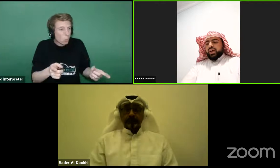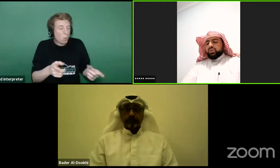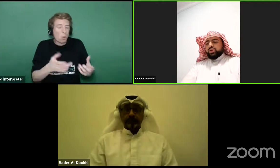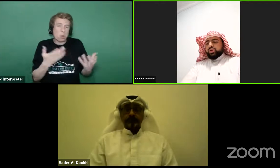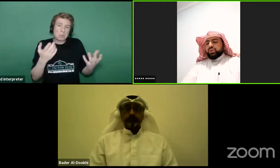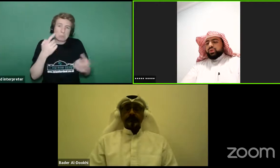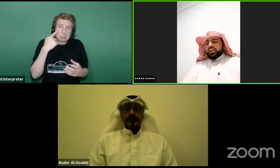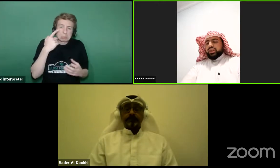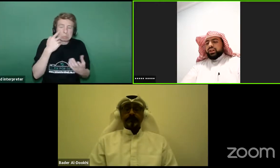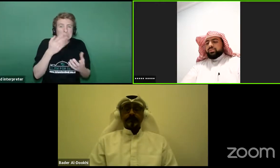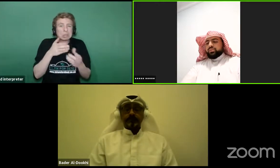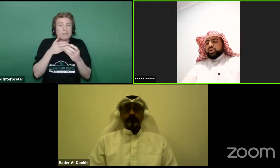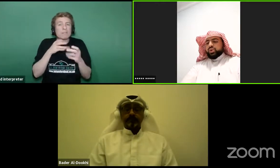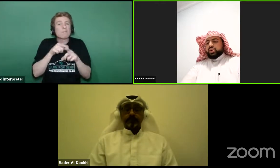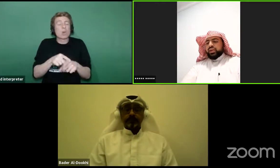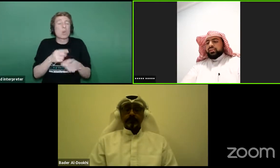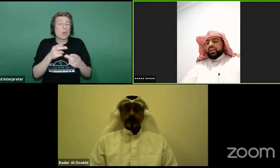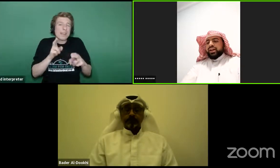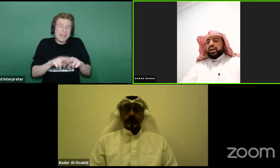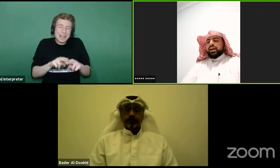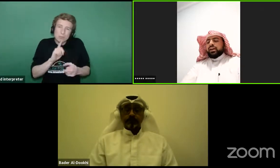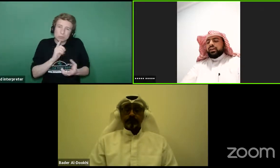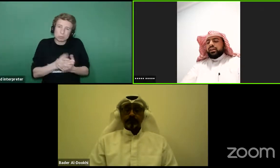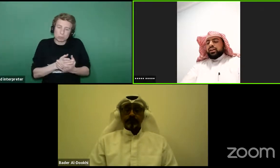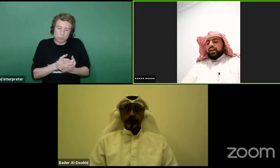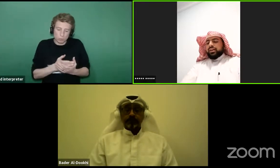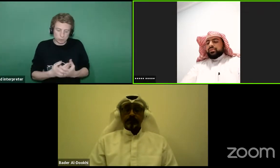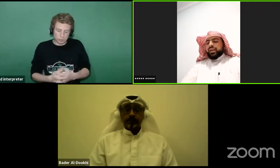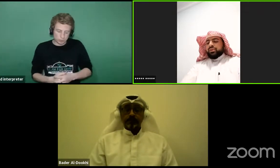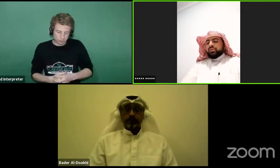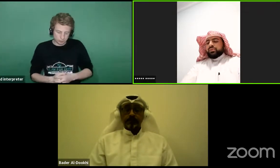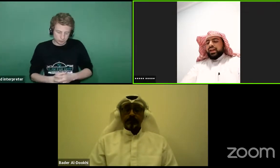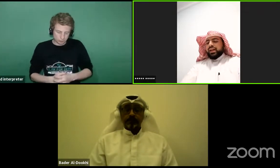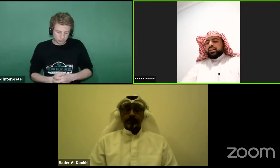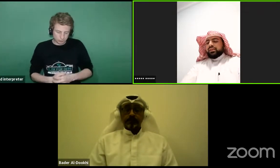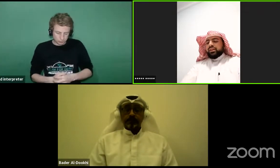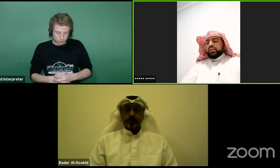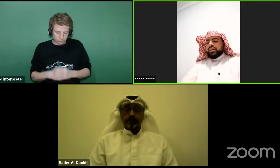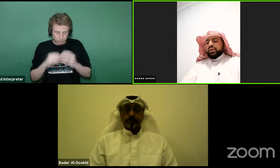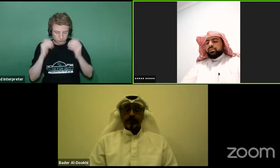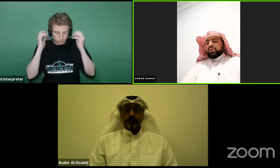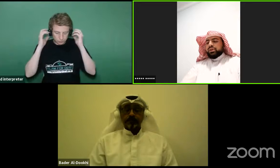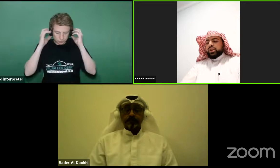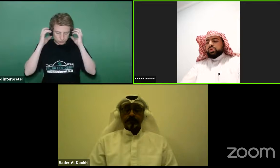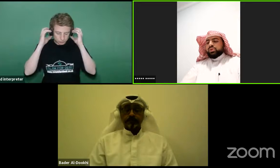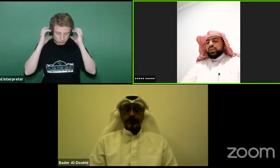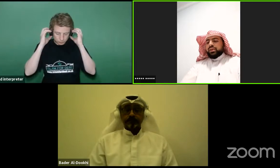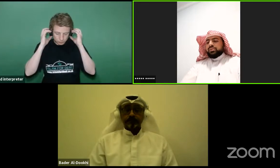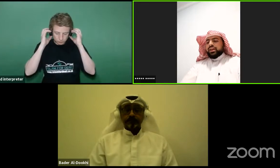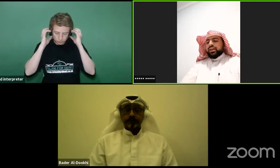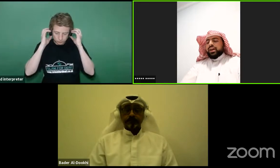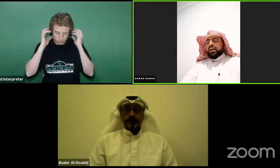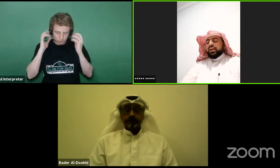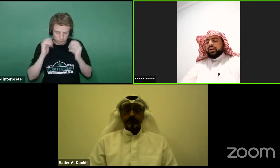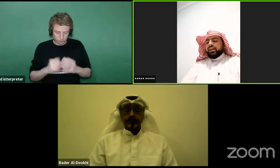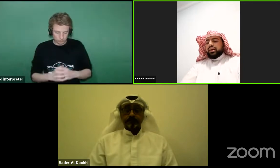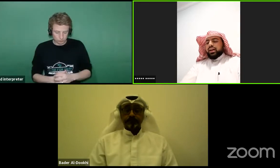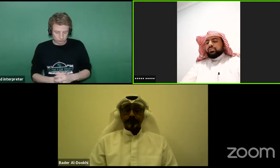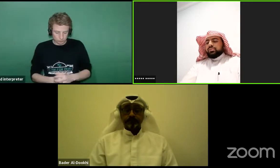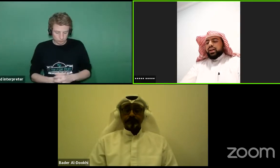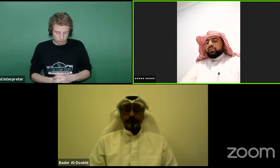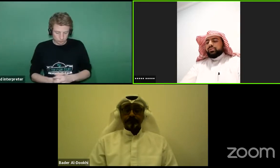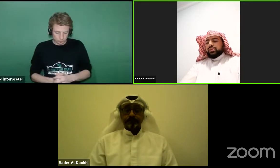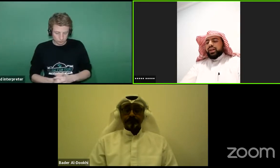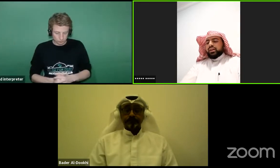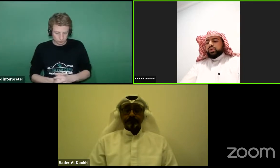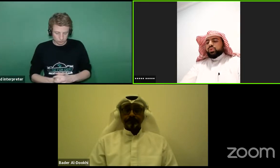ألهم أرجل يمشون بها أم لهم أيد يبطشون بها